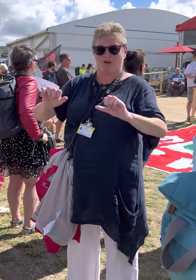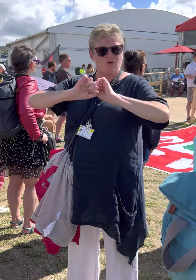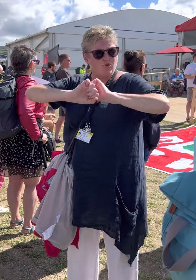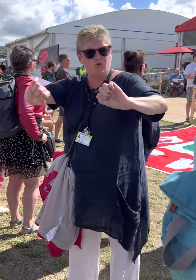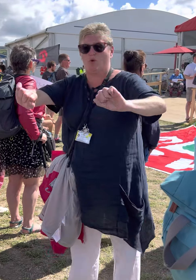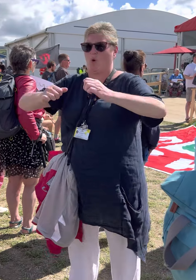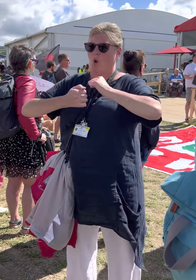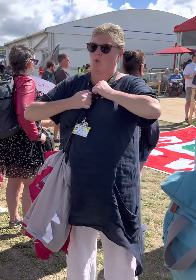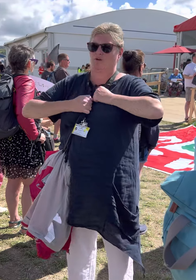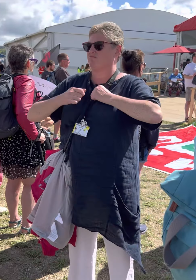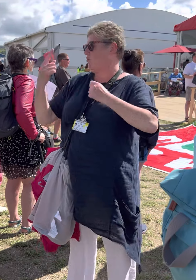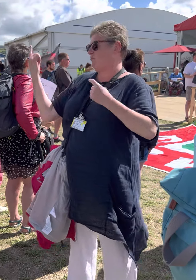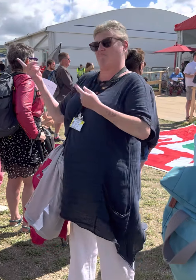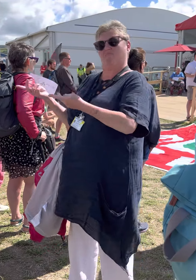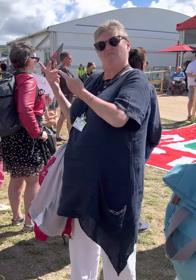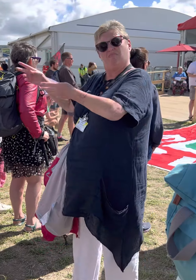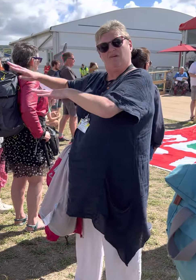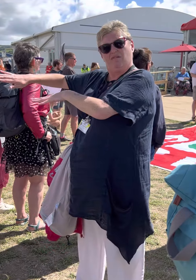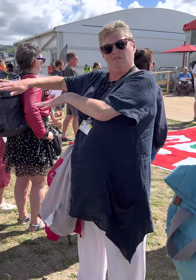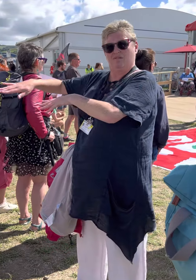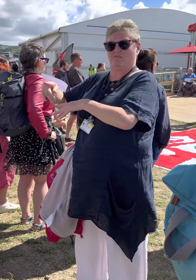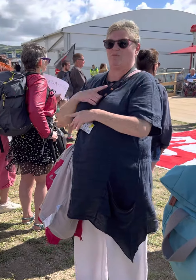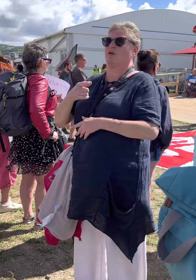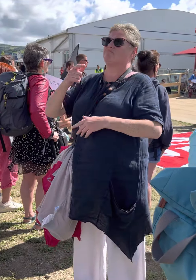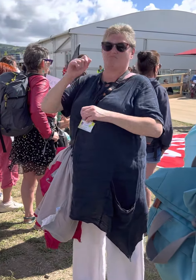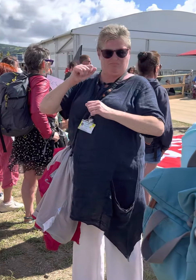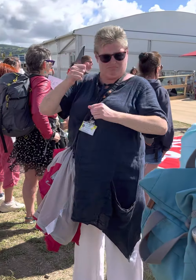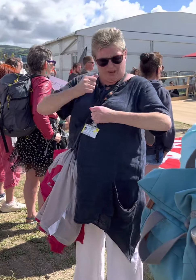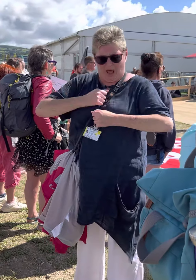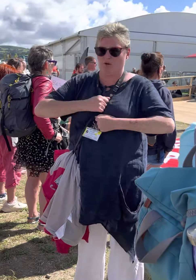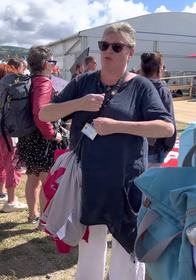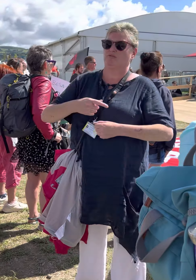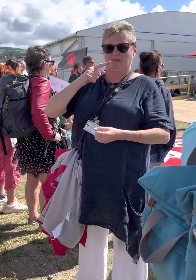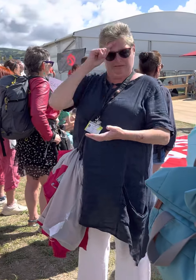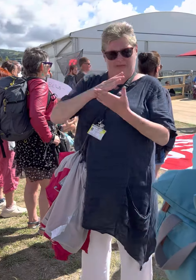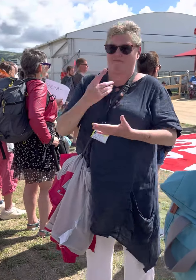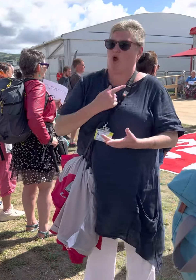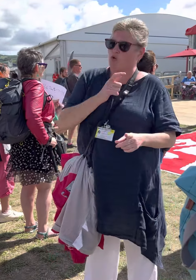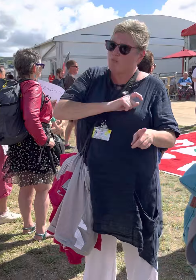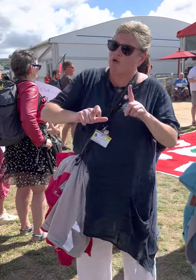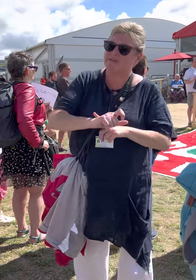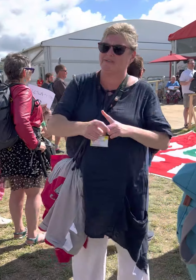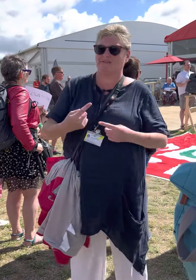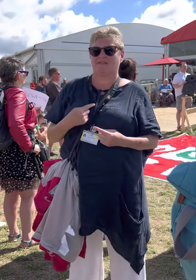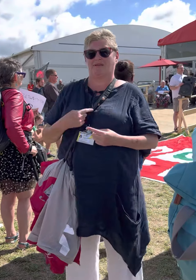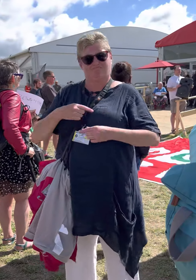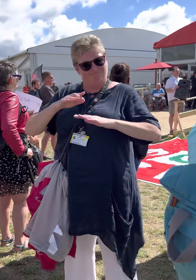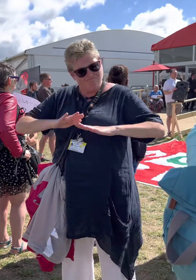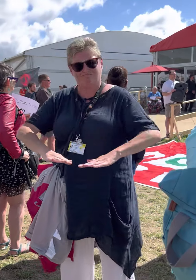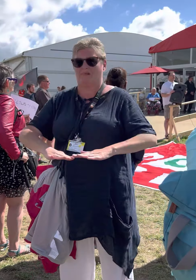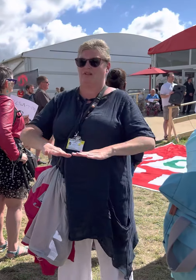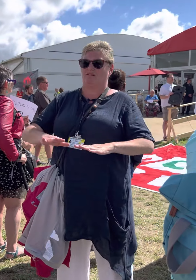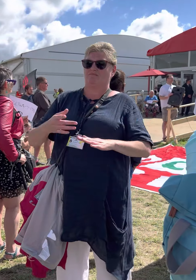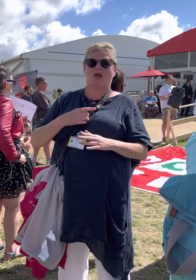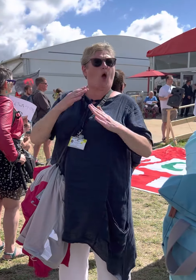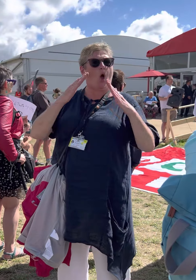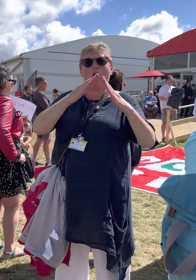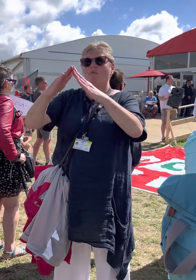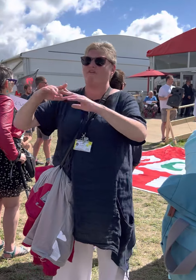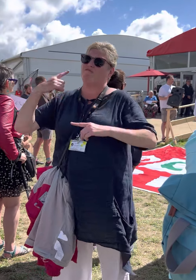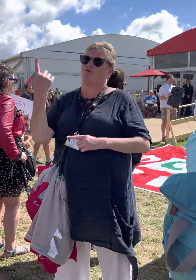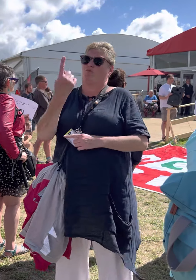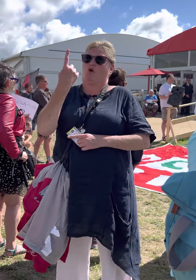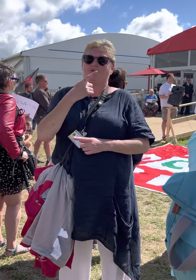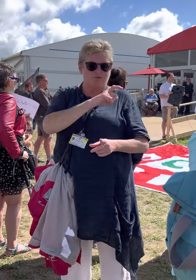neb arall, gwlad lle mae pobl gyffredin yn gwneud y penderfyniadau dros dynged eu cymunedau, a gwlad lle mae cartref i bawb